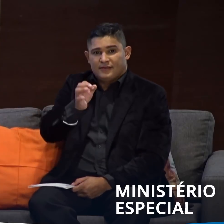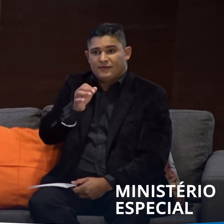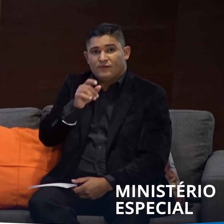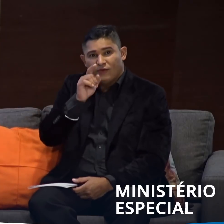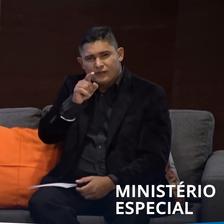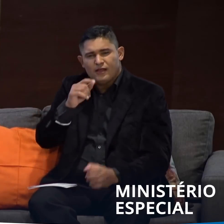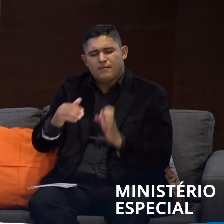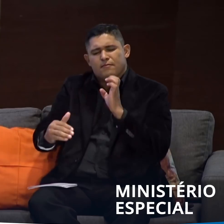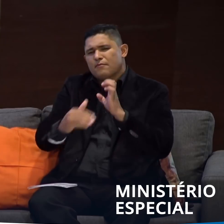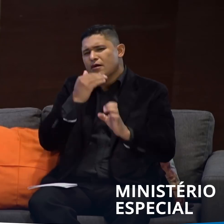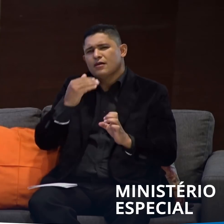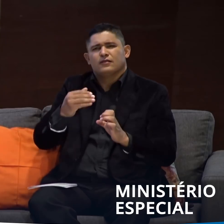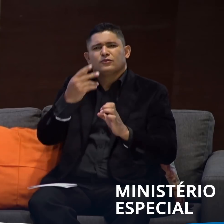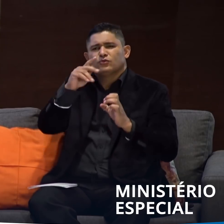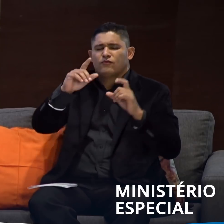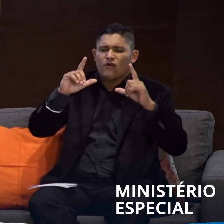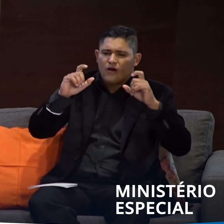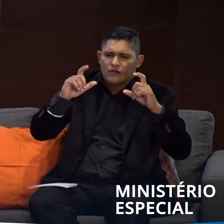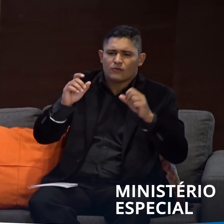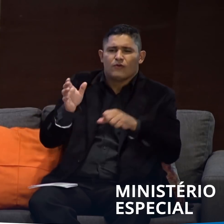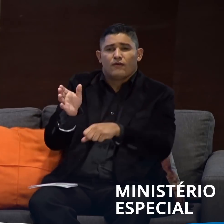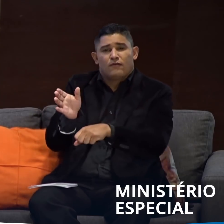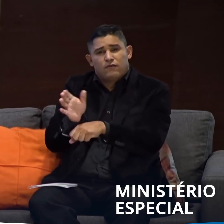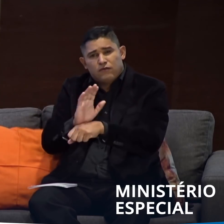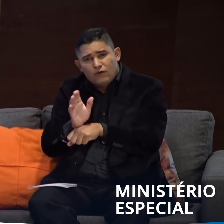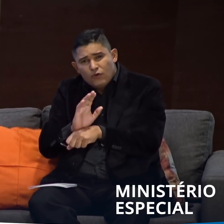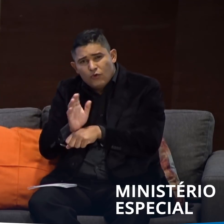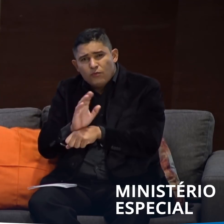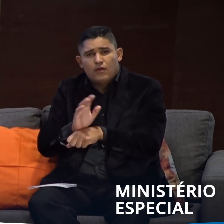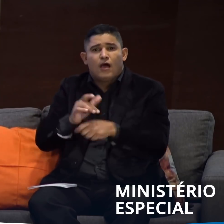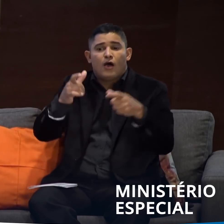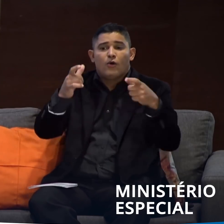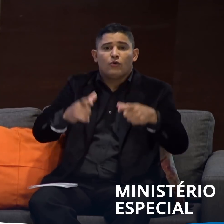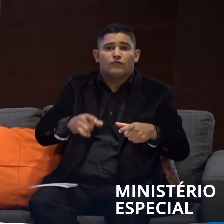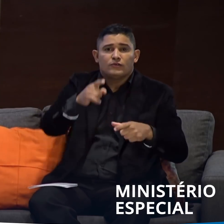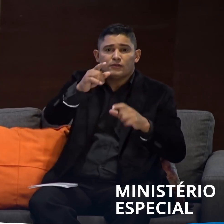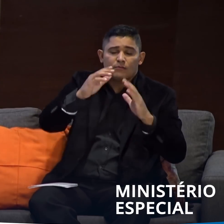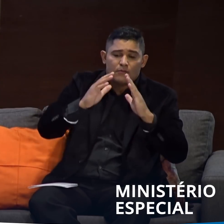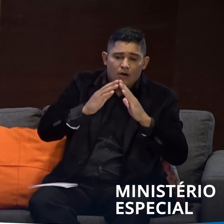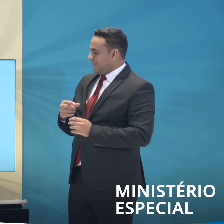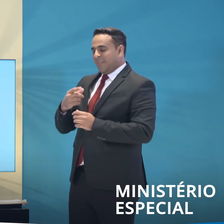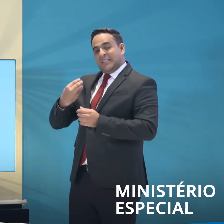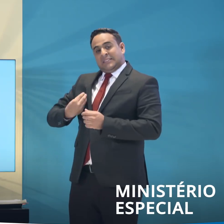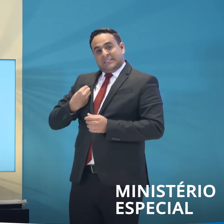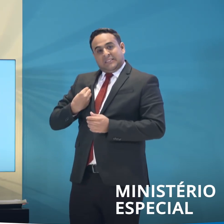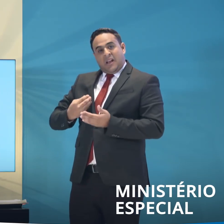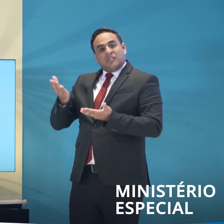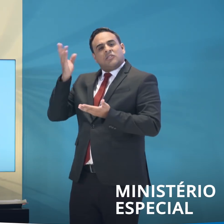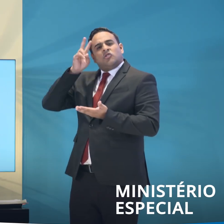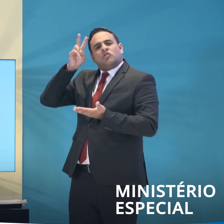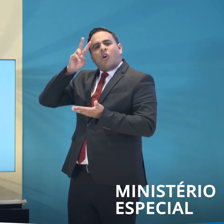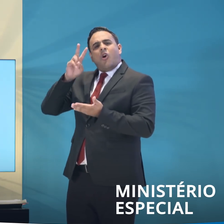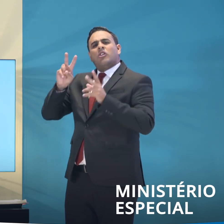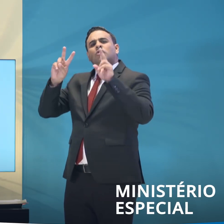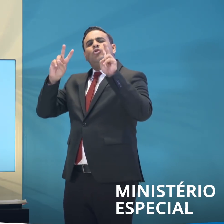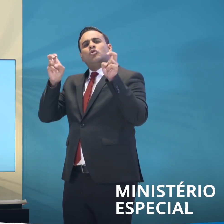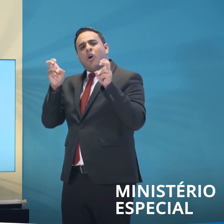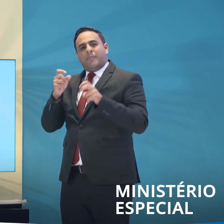Departamento de Missão Global da Igreja Adventista para oito países da América do Sul, Edson Choque, que nos contou como funciona esse projeto e